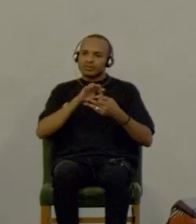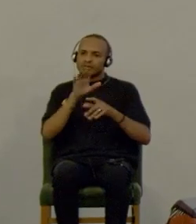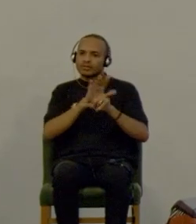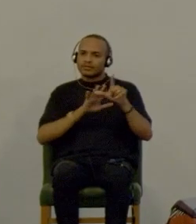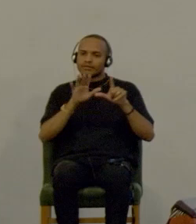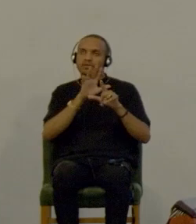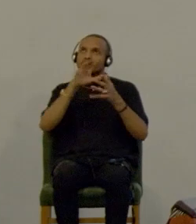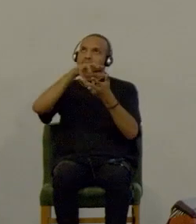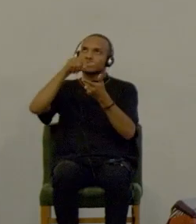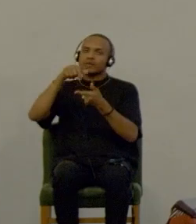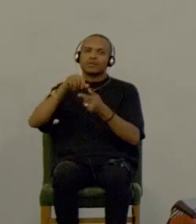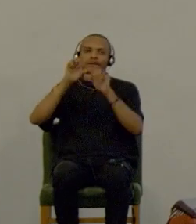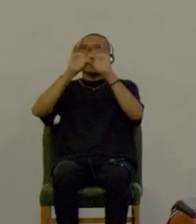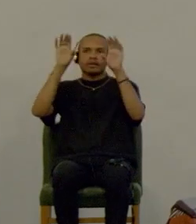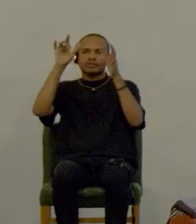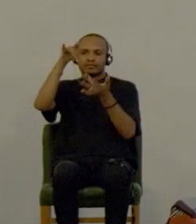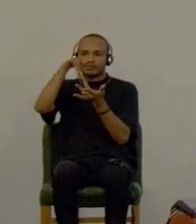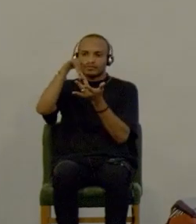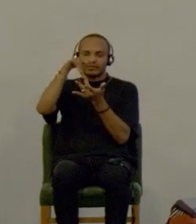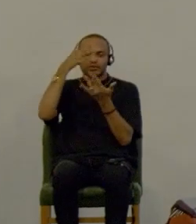terre. Merci.